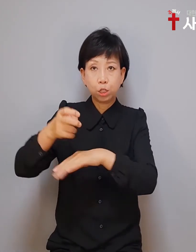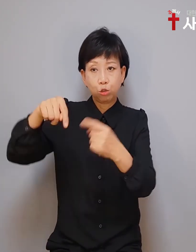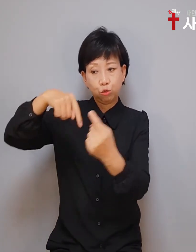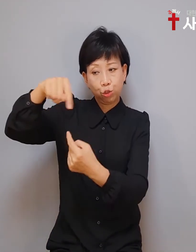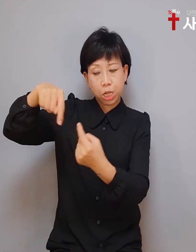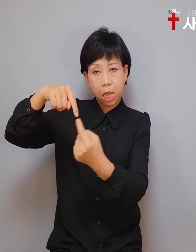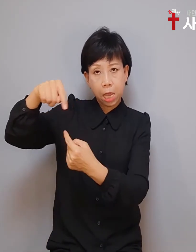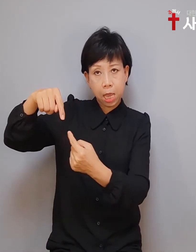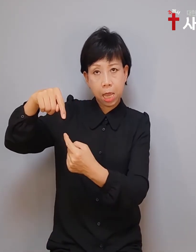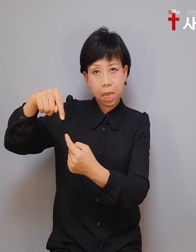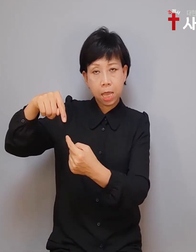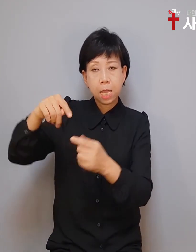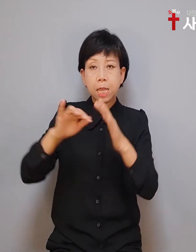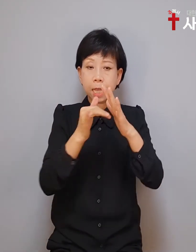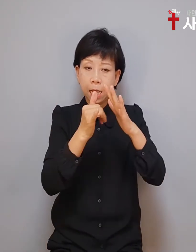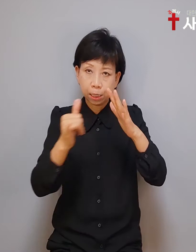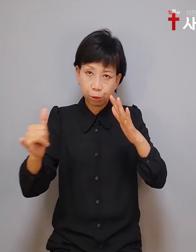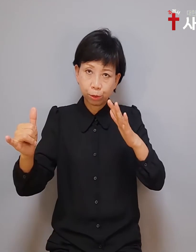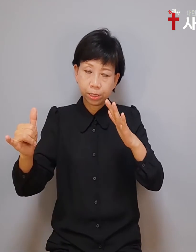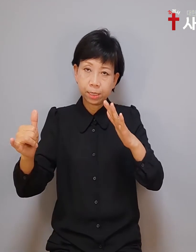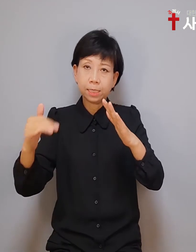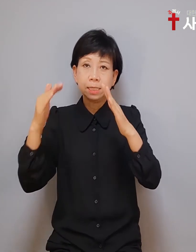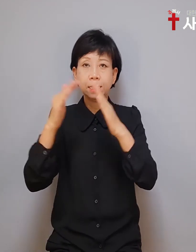식구들의 귀가,